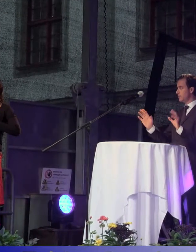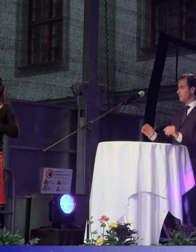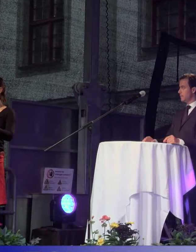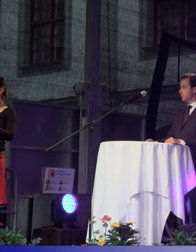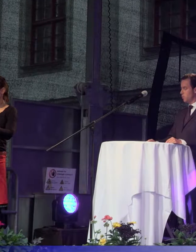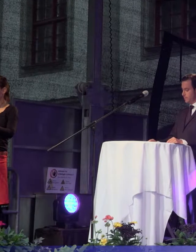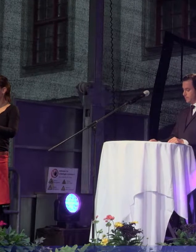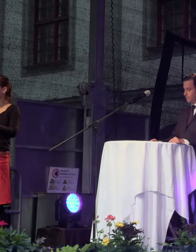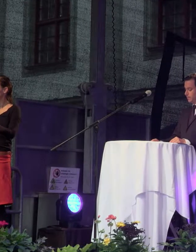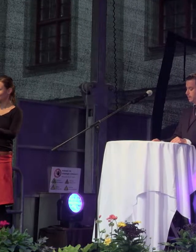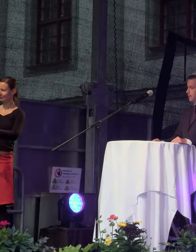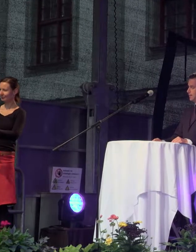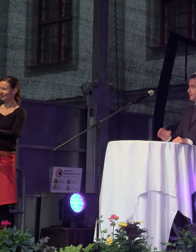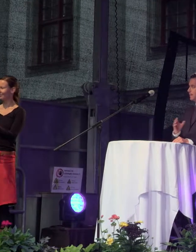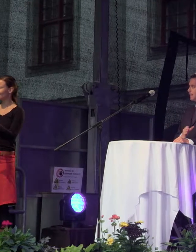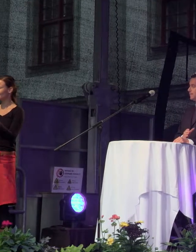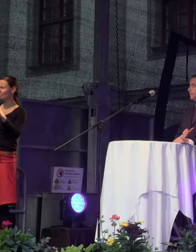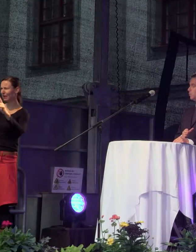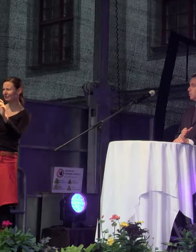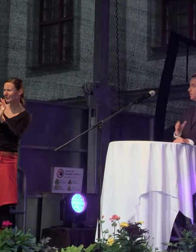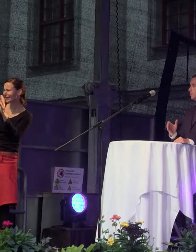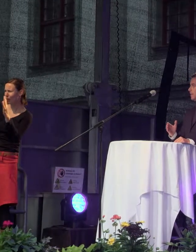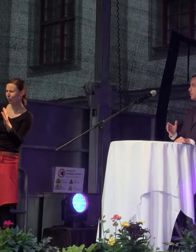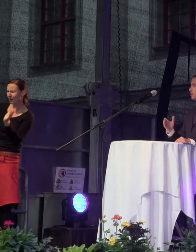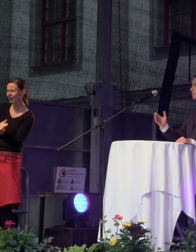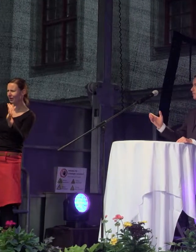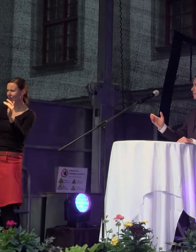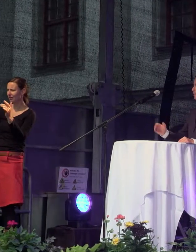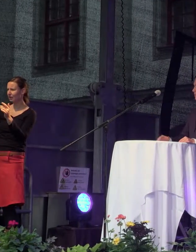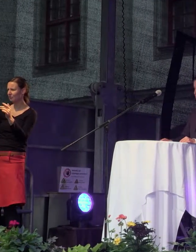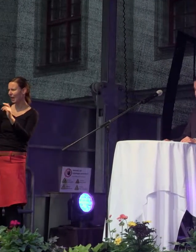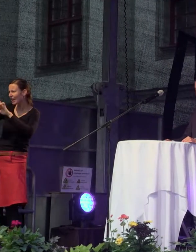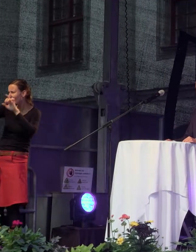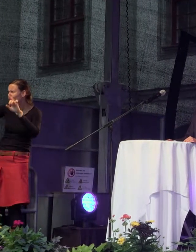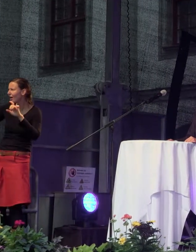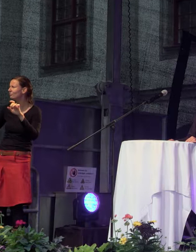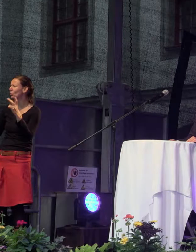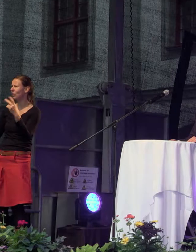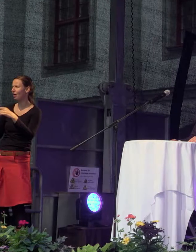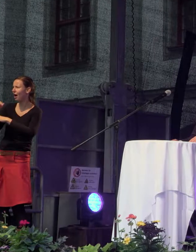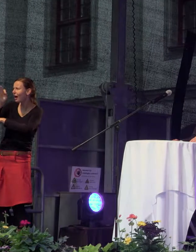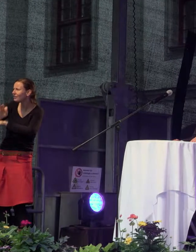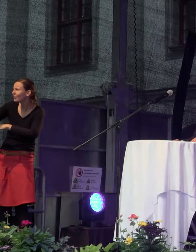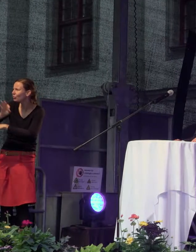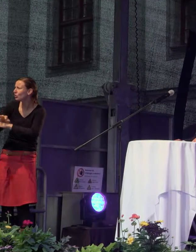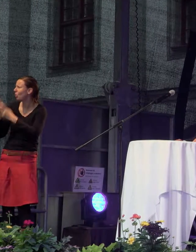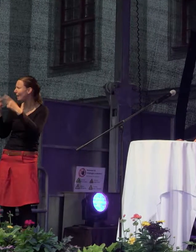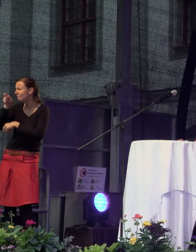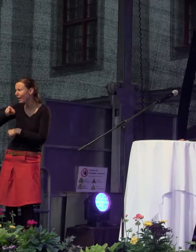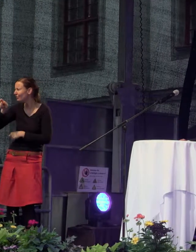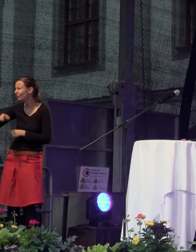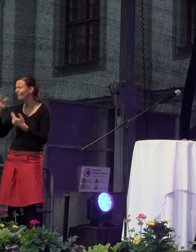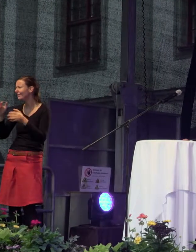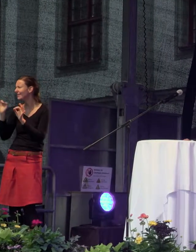undefinierte bild räume in denen architektur landschaften menschen eher angedeutet als klar